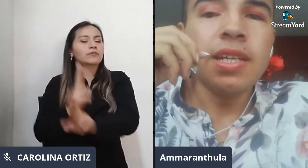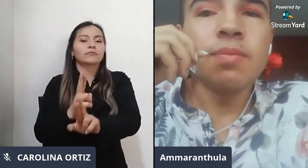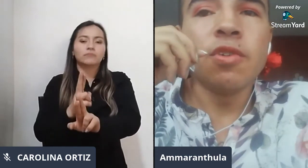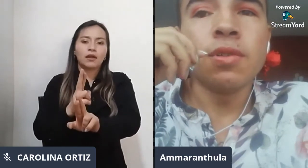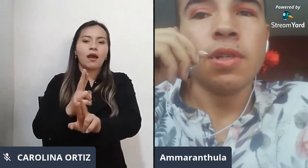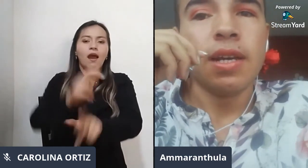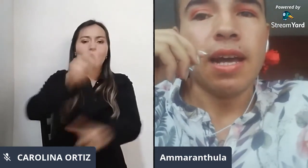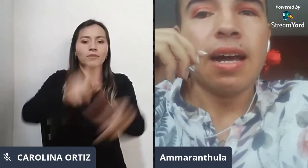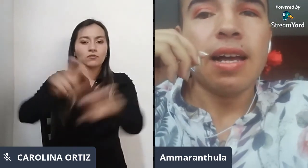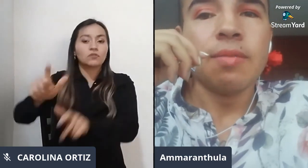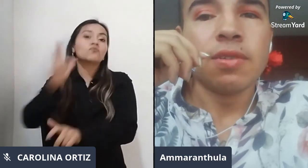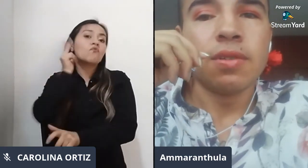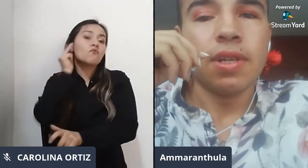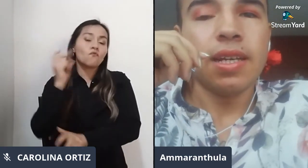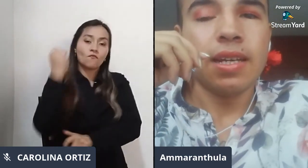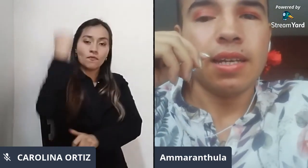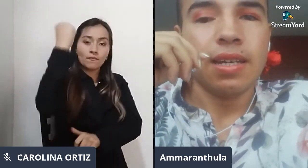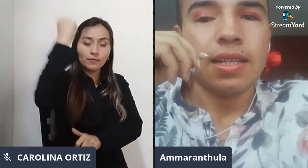otros feminismos.